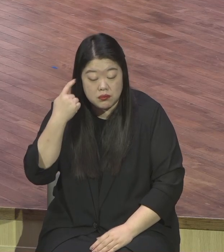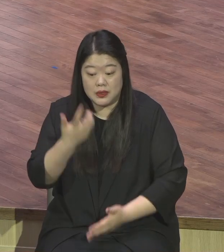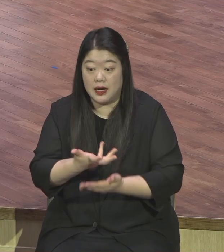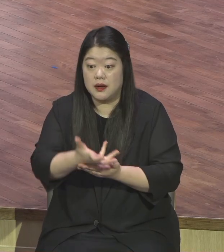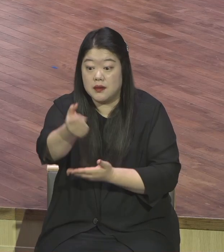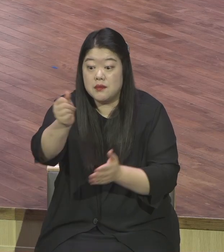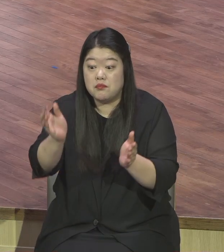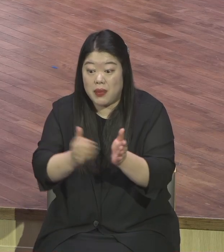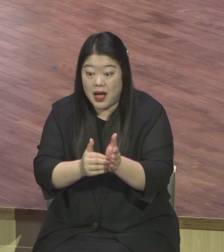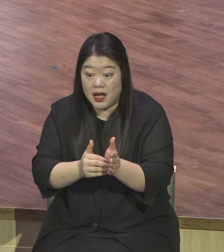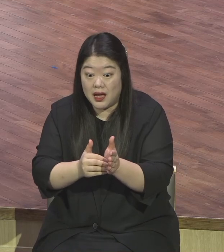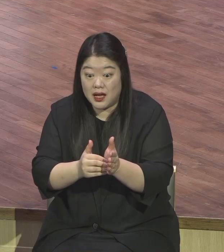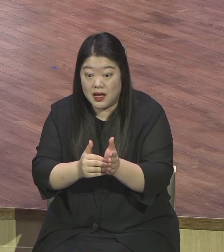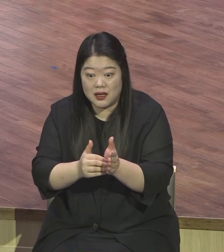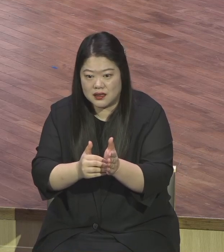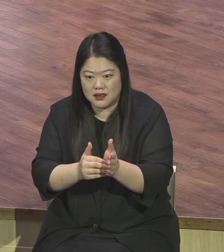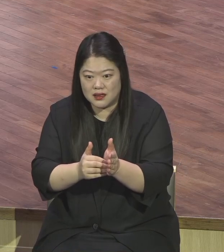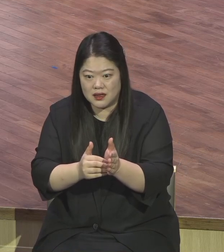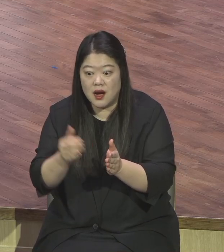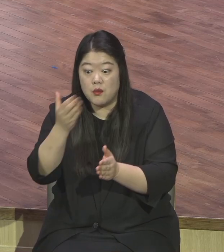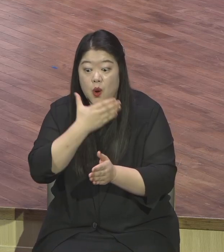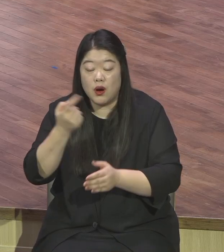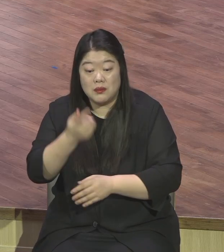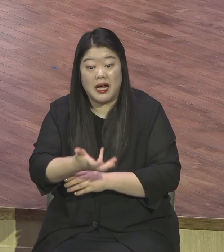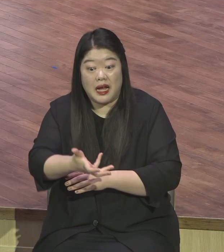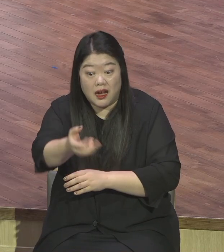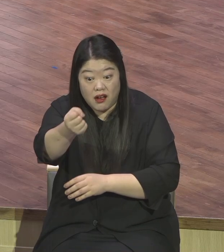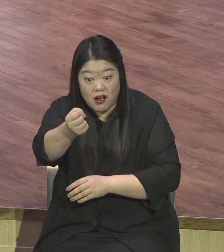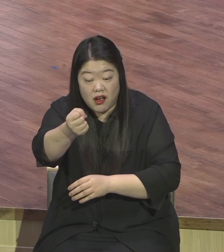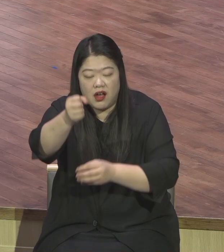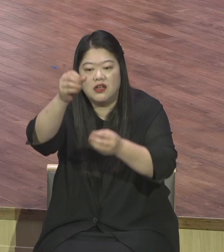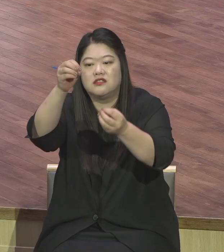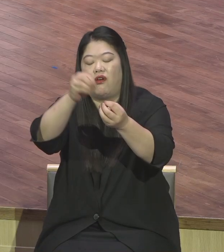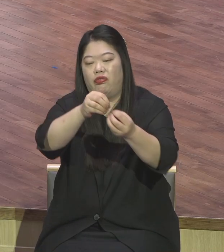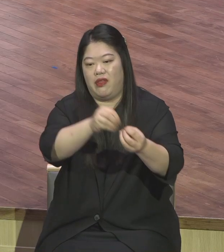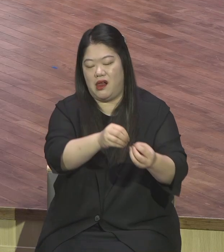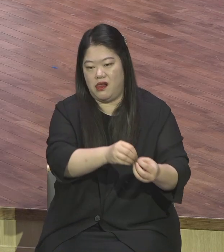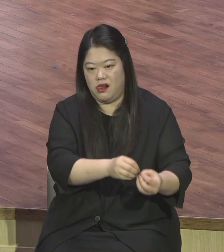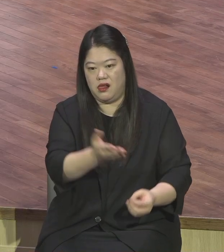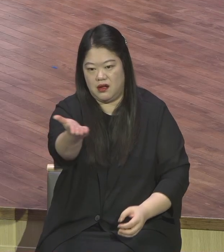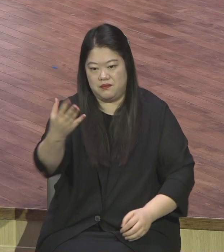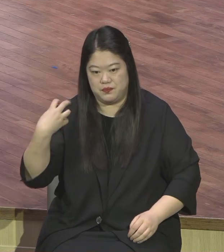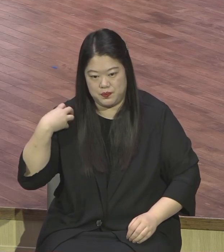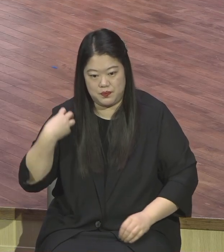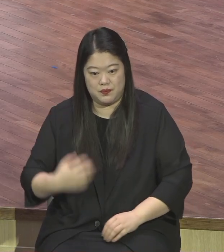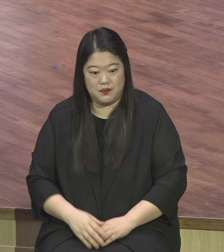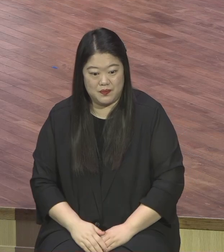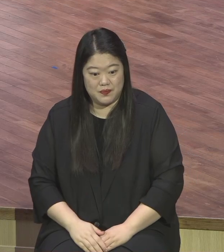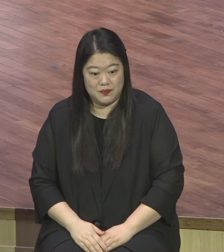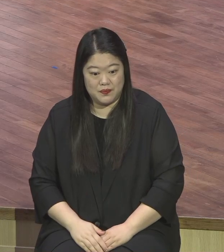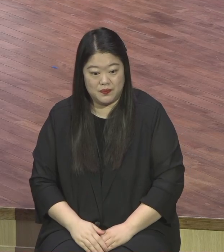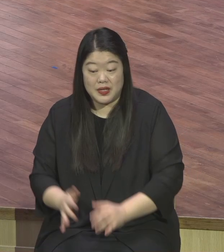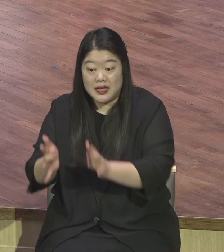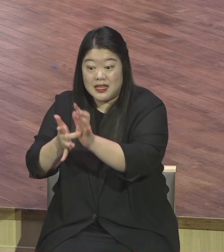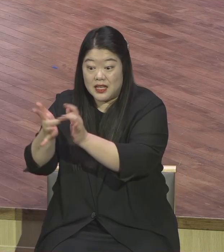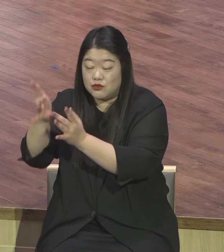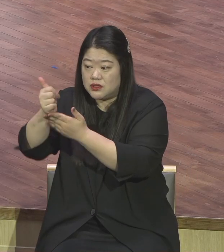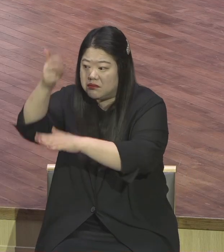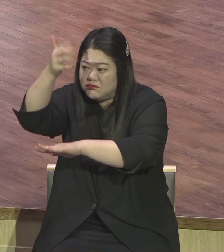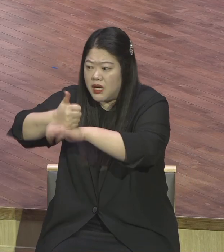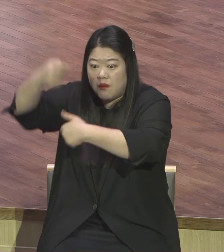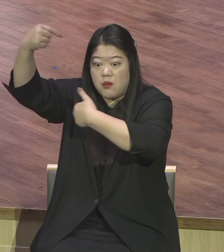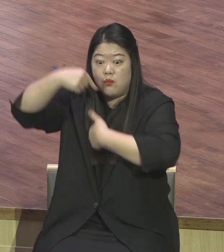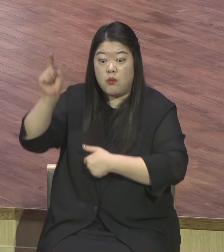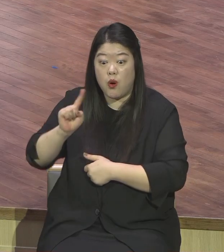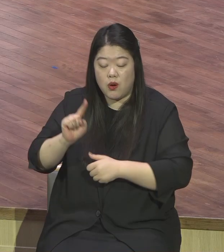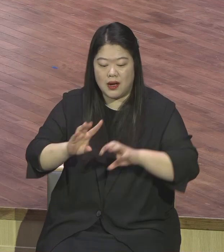이 후대에게 언약을 전달하라가 성경의 핵심입니다. 제가 삼으라 이 말이 그 말이에요. 땅끝까지